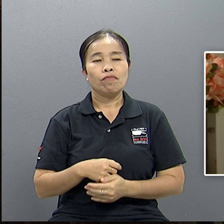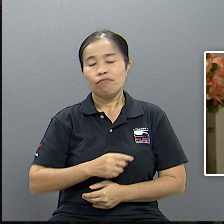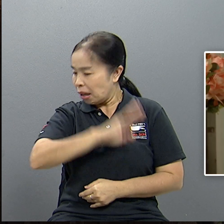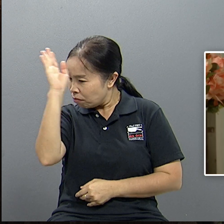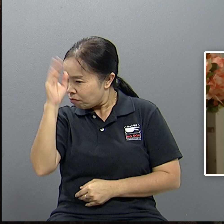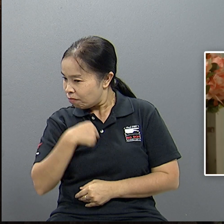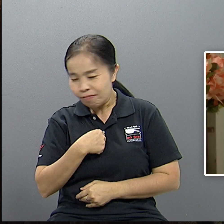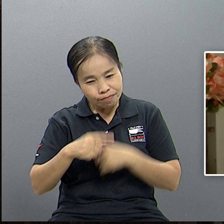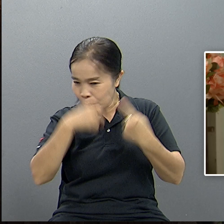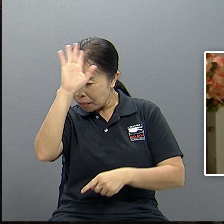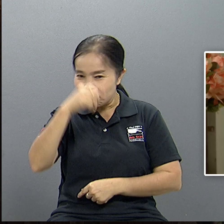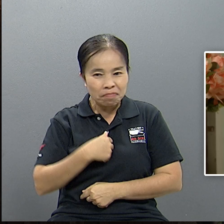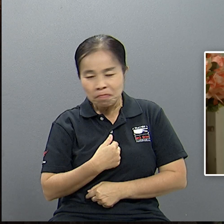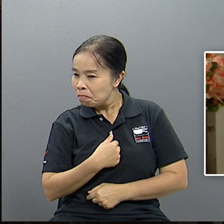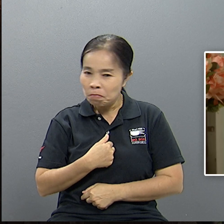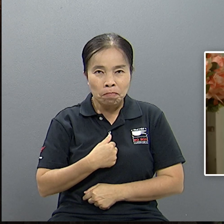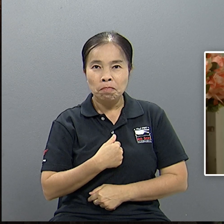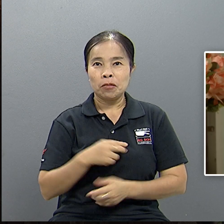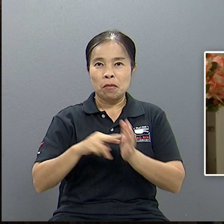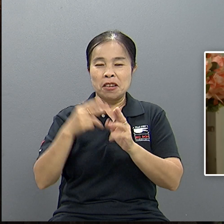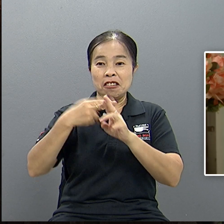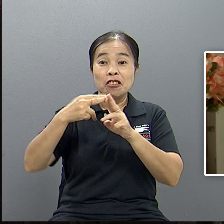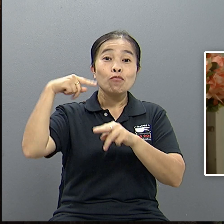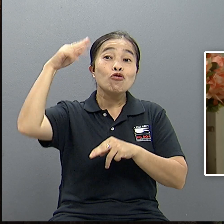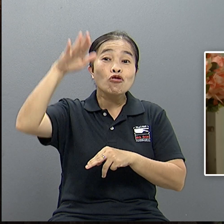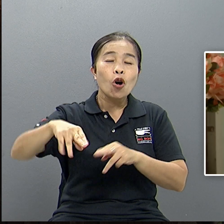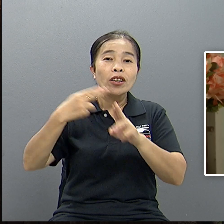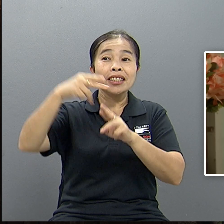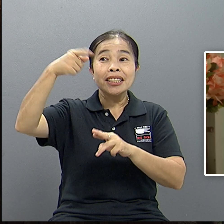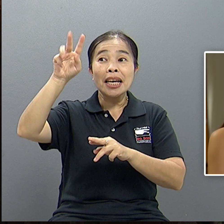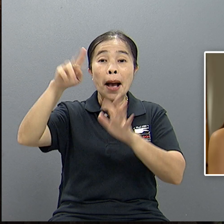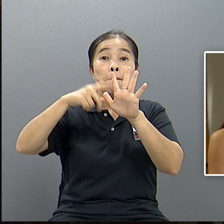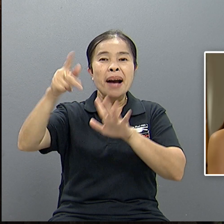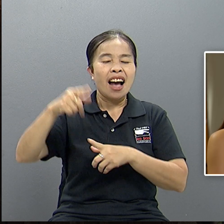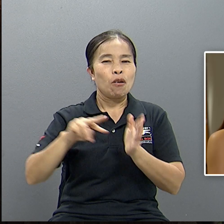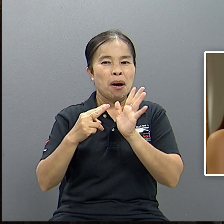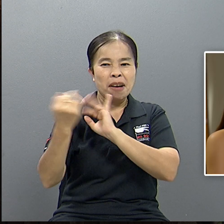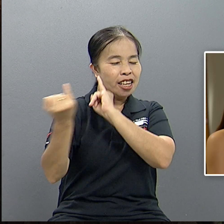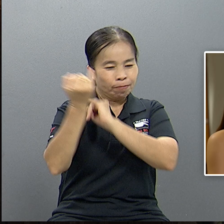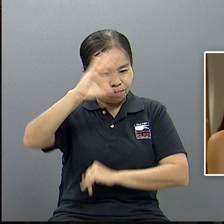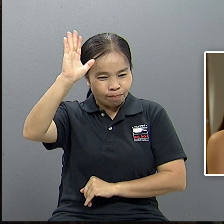างยังไงฉันกับแม่ปรางก็ไม่มีทางญาติดีกันแน